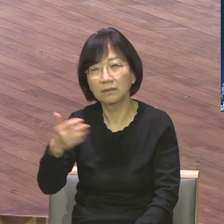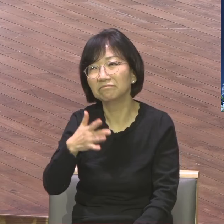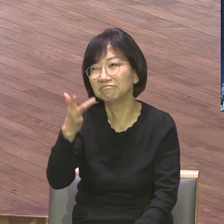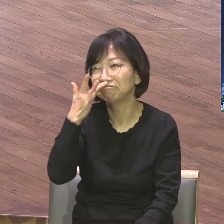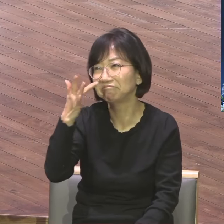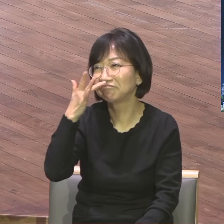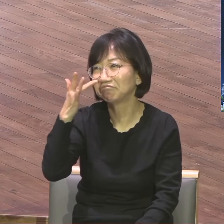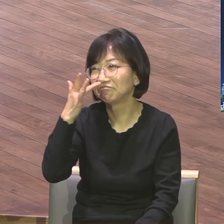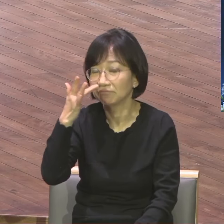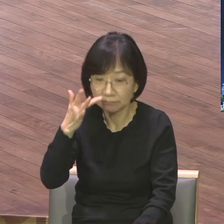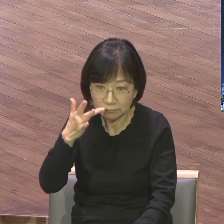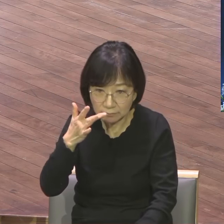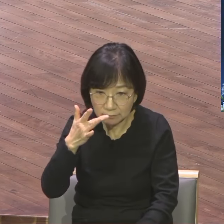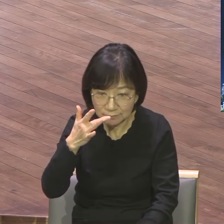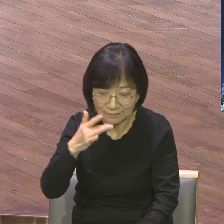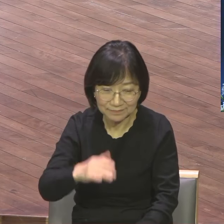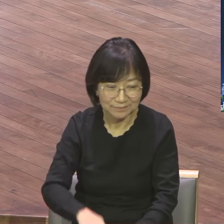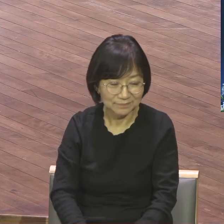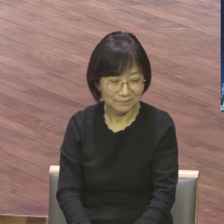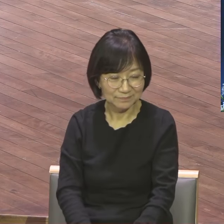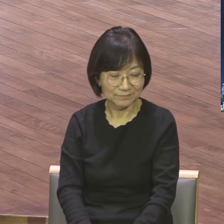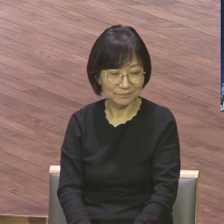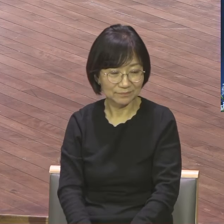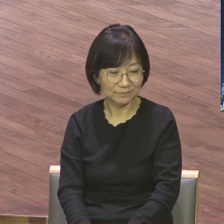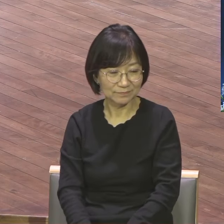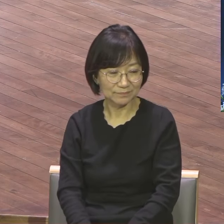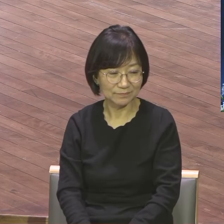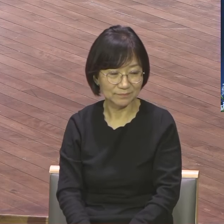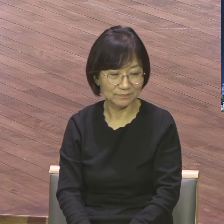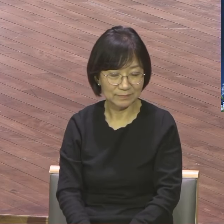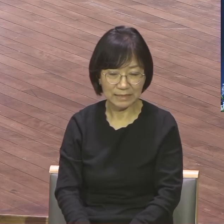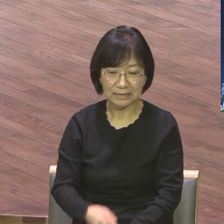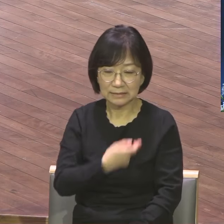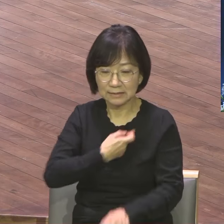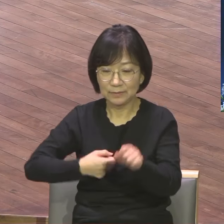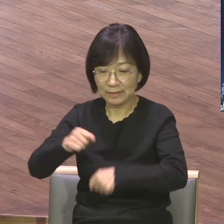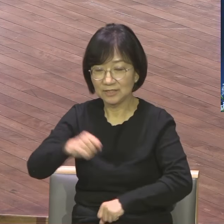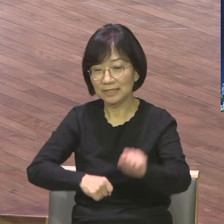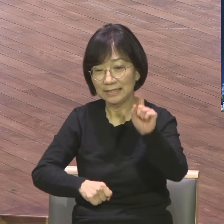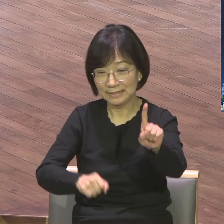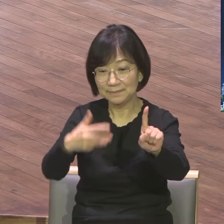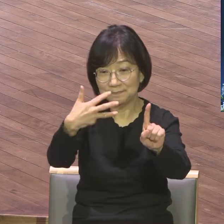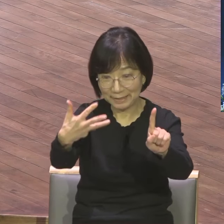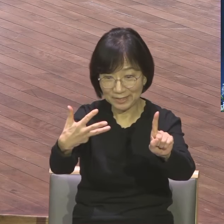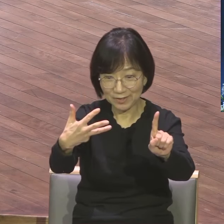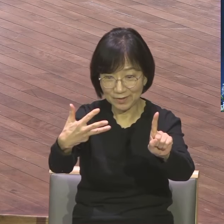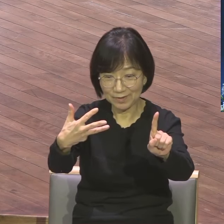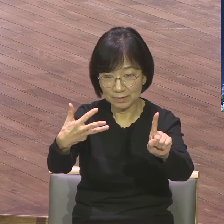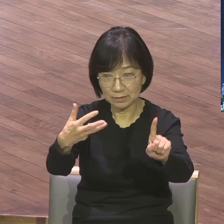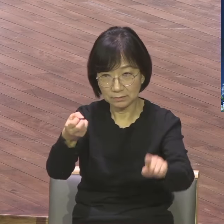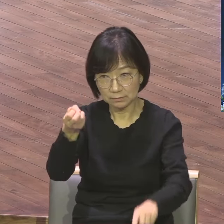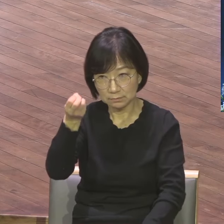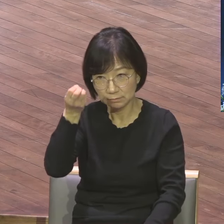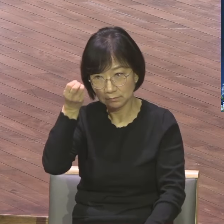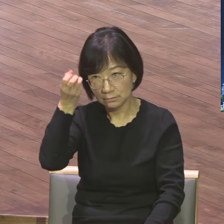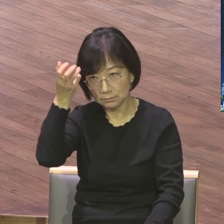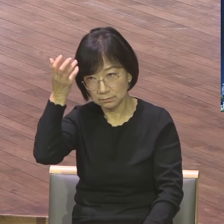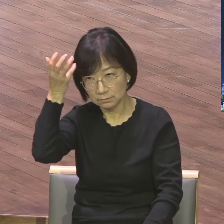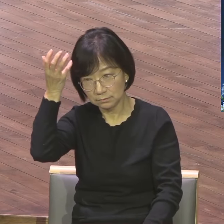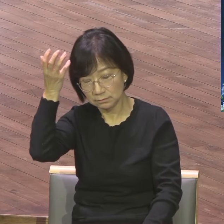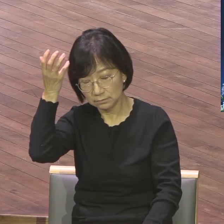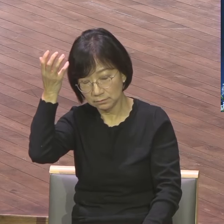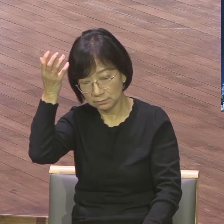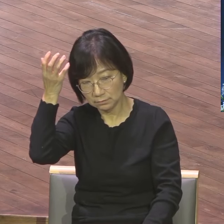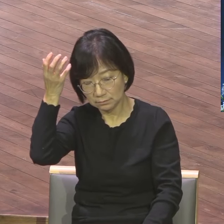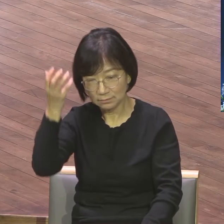사도행전 1장 8절의 미션이 주춤되어 버렸습니다. 복음이 주춤된